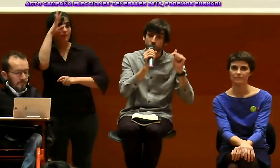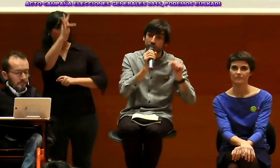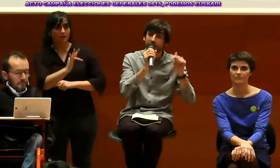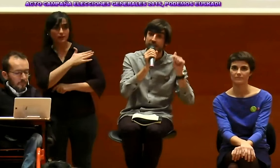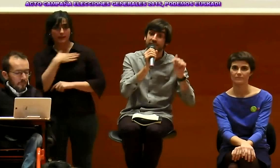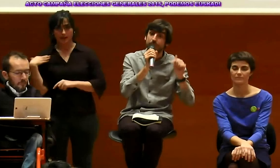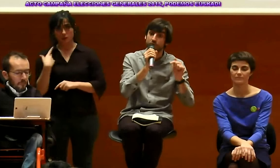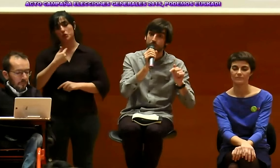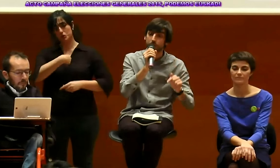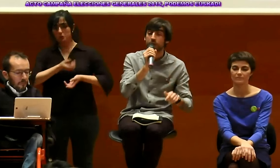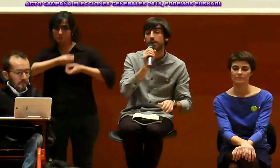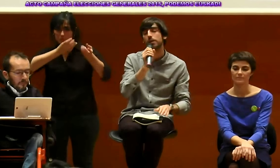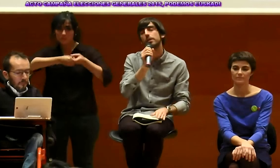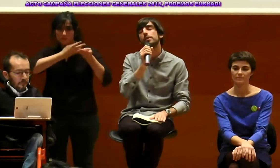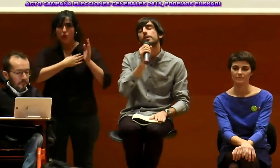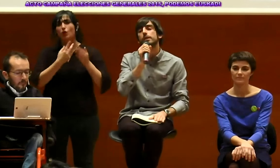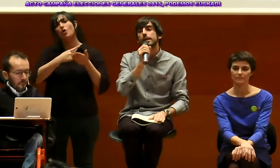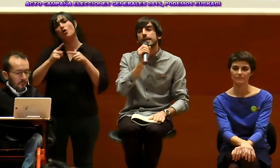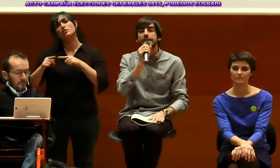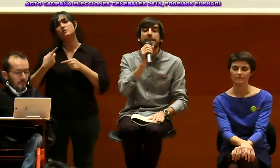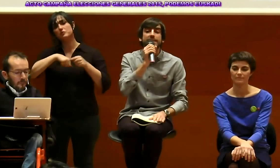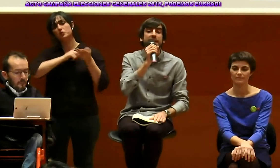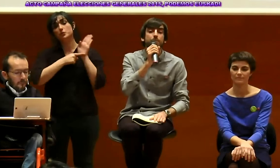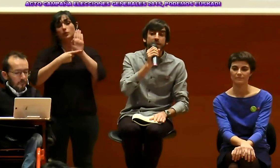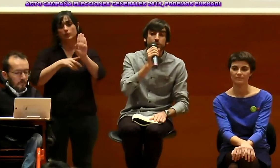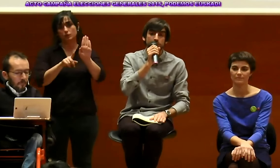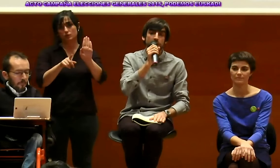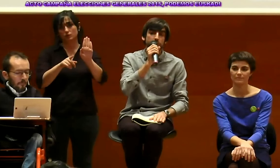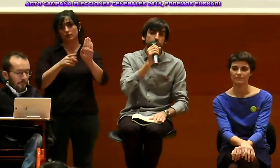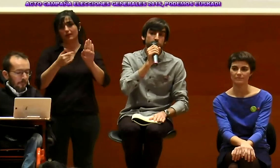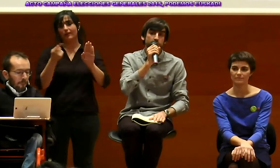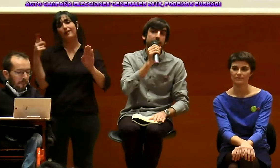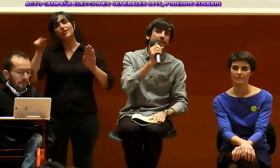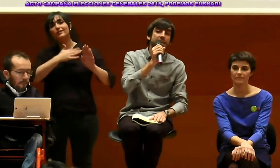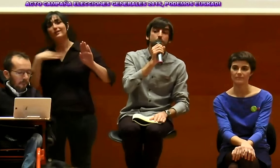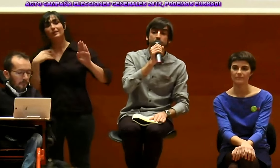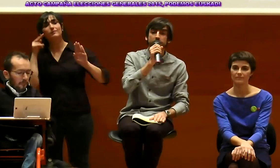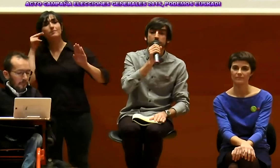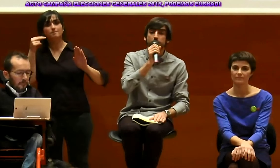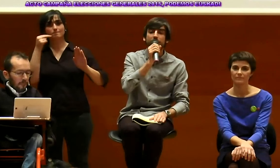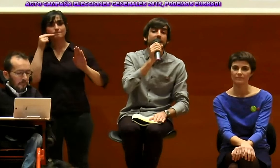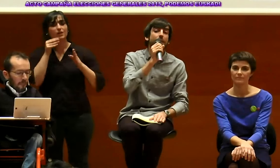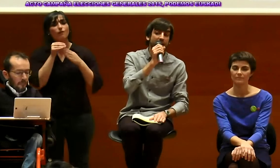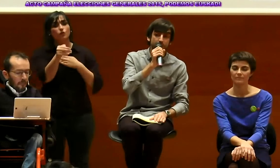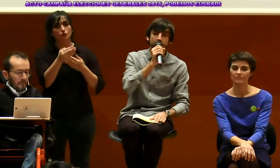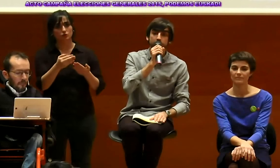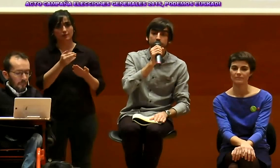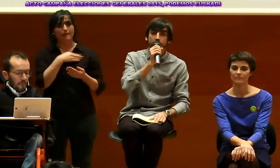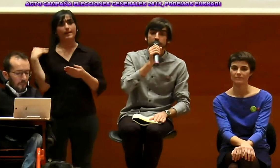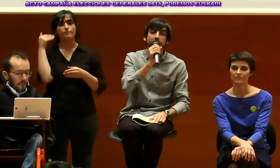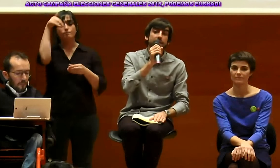queremos contarles qué tenemos que proponer, quieren que tengan miedo al futuro, quieren que voten para que nada